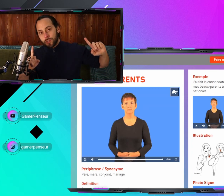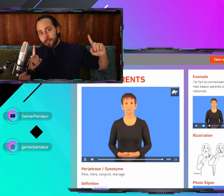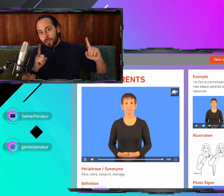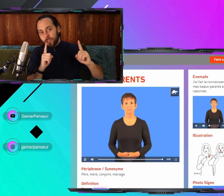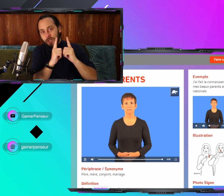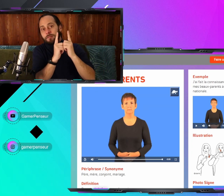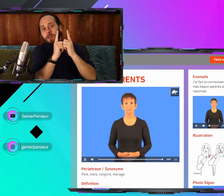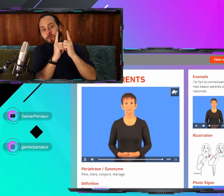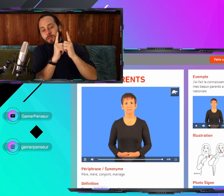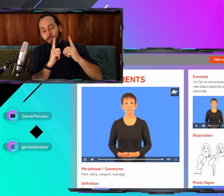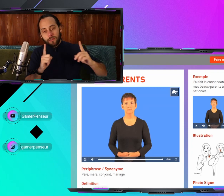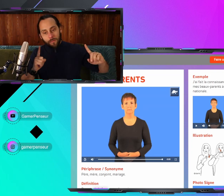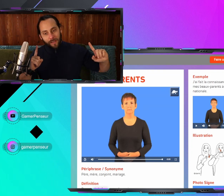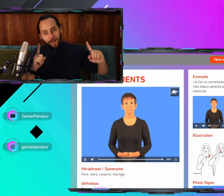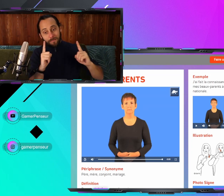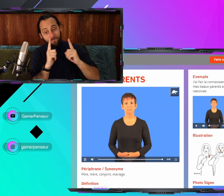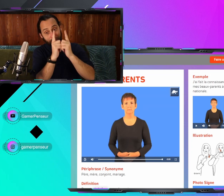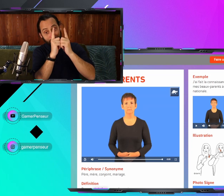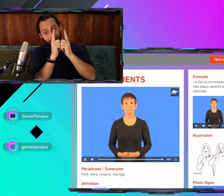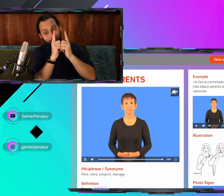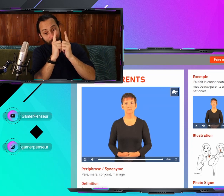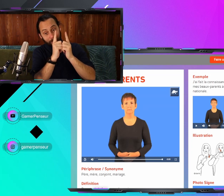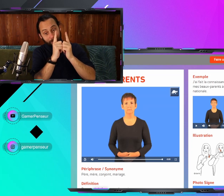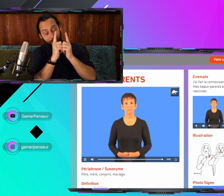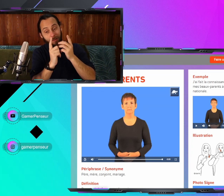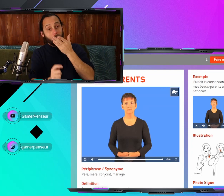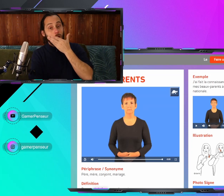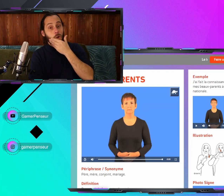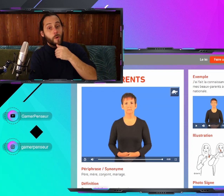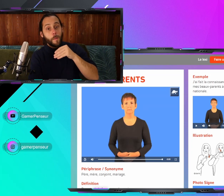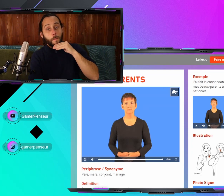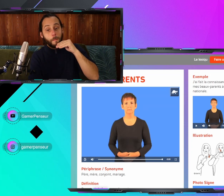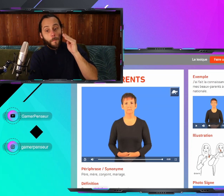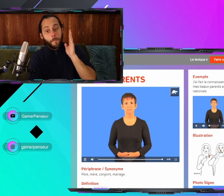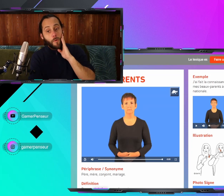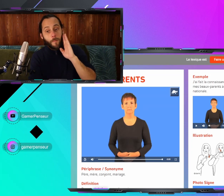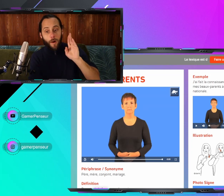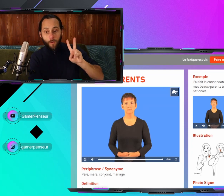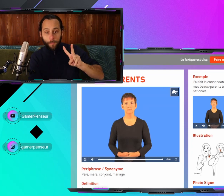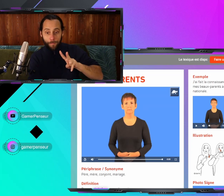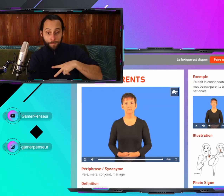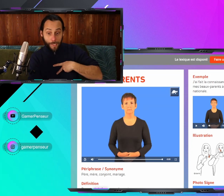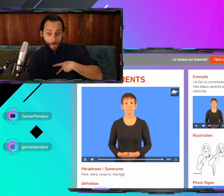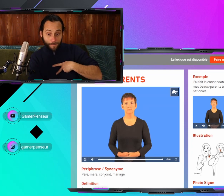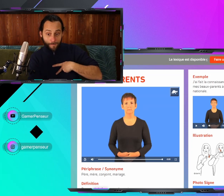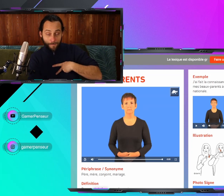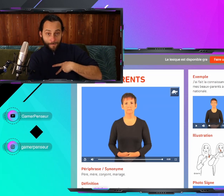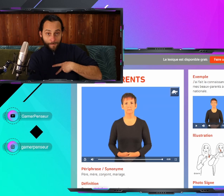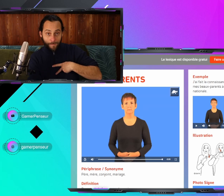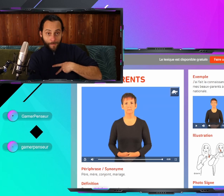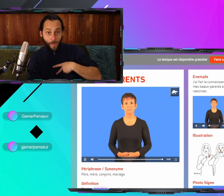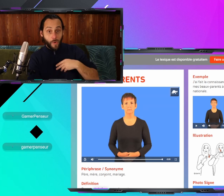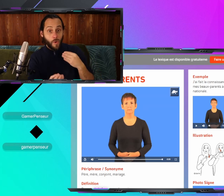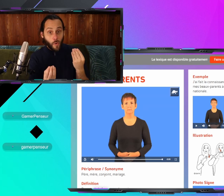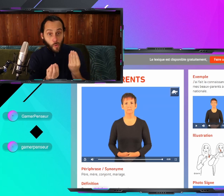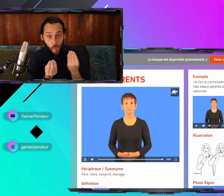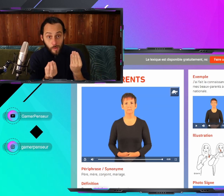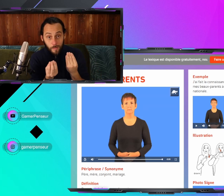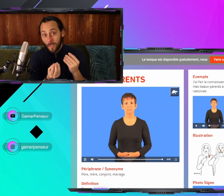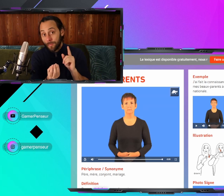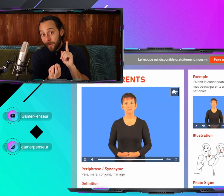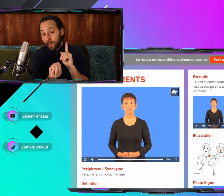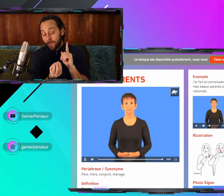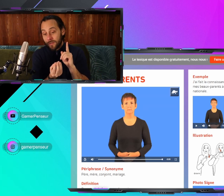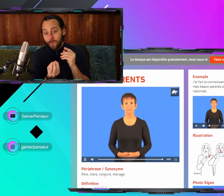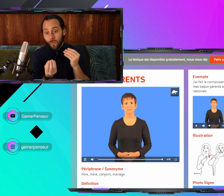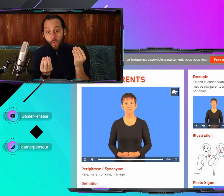Je signerai j'ai fait la connaissance comme ça. Paf. Beaux-parents pi. Ou,